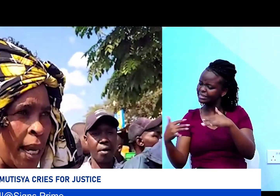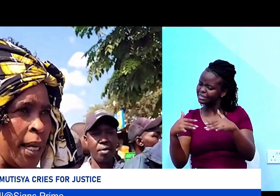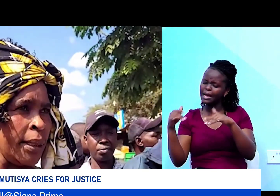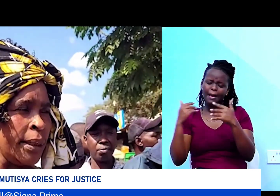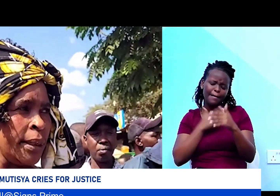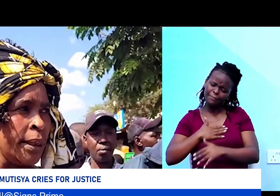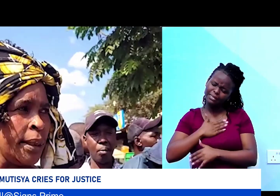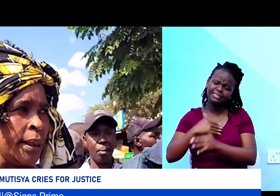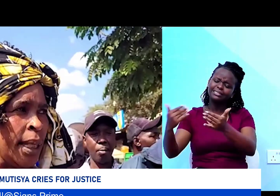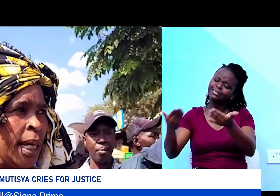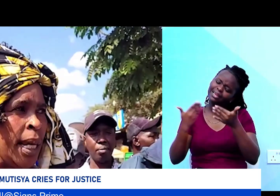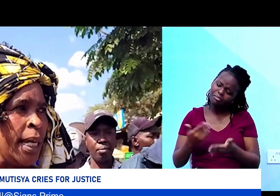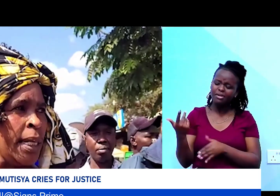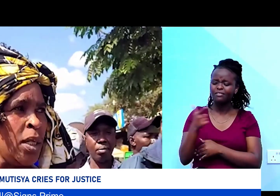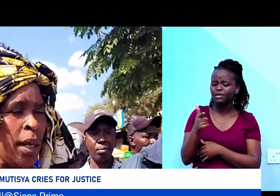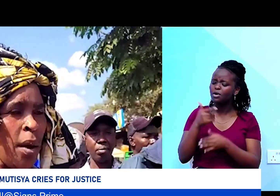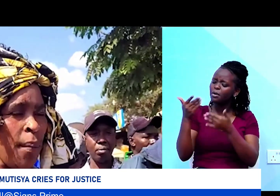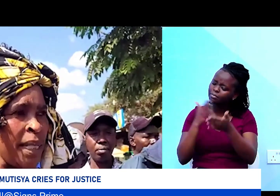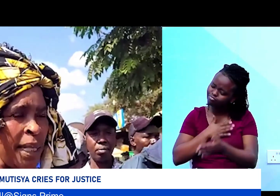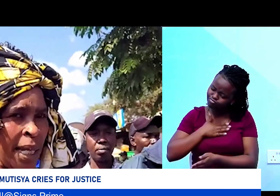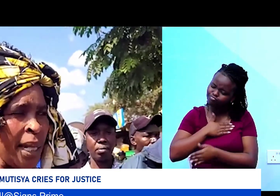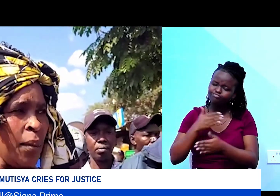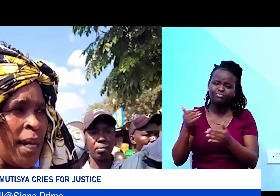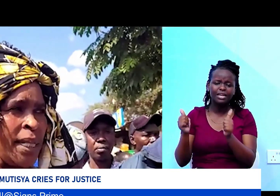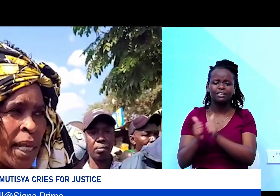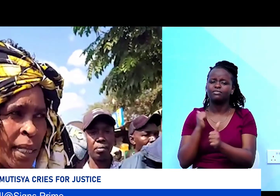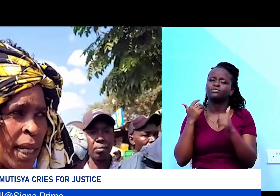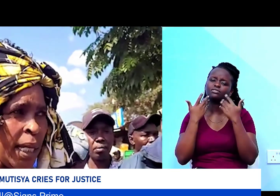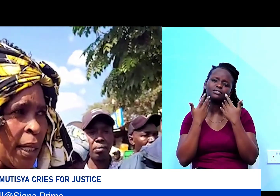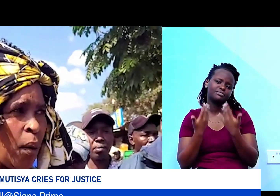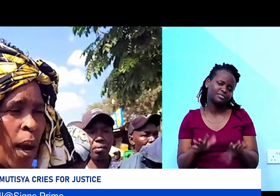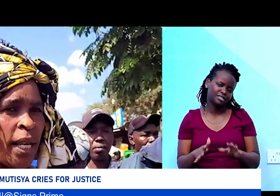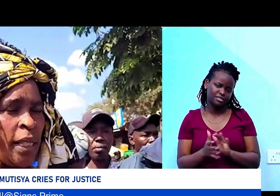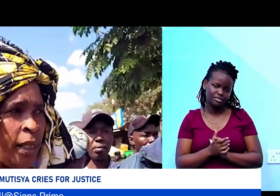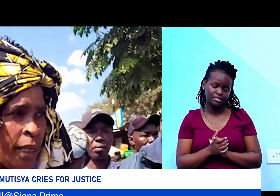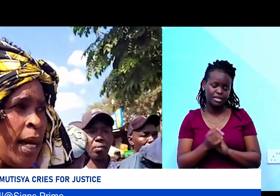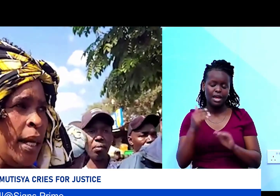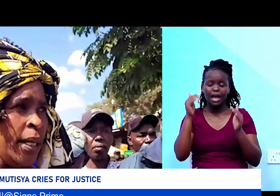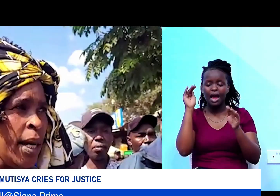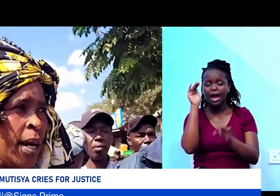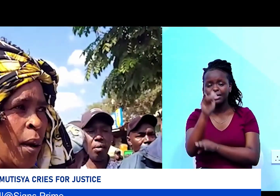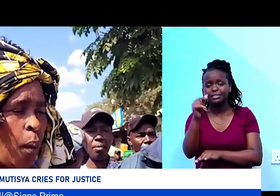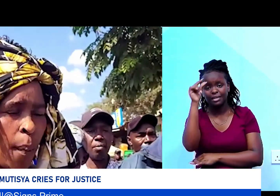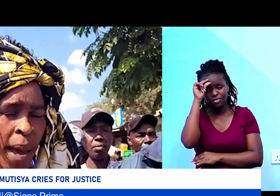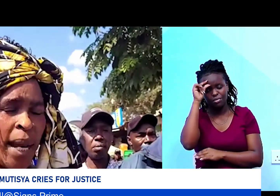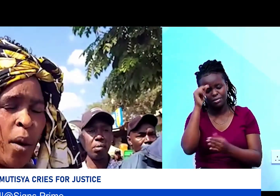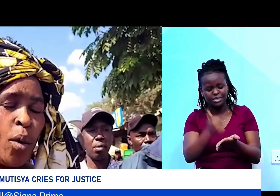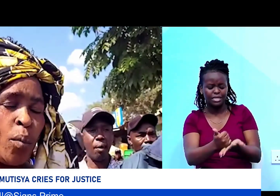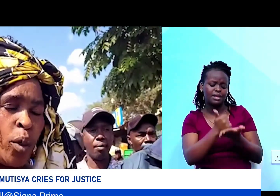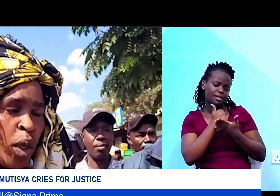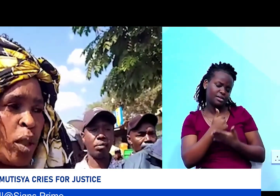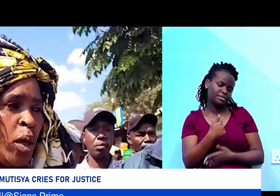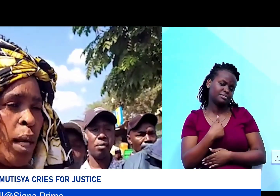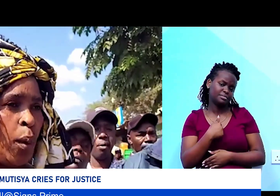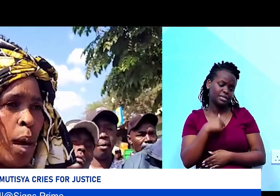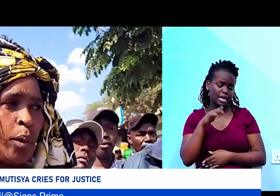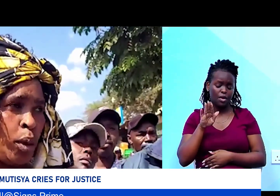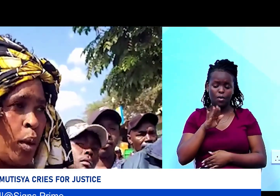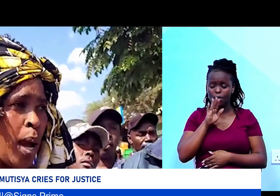wakakataa. Ndio naomba serikali wanisaidie kwa hii shida, kwa maana huyu mtoto ndio alikuwa mtoto